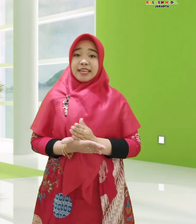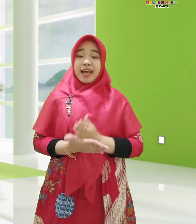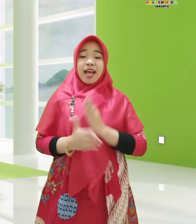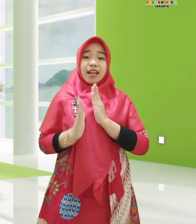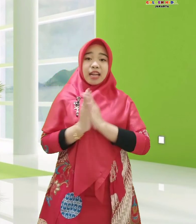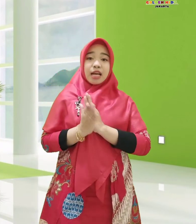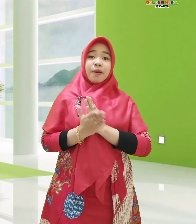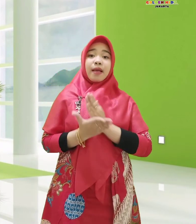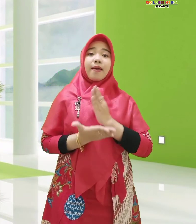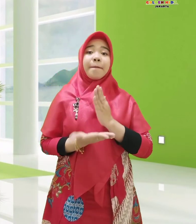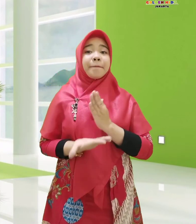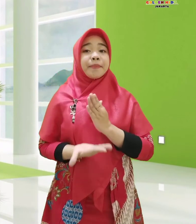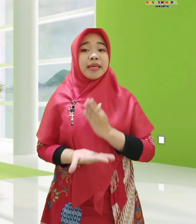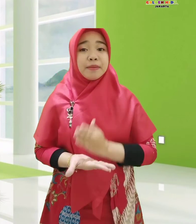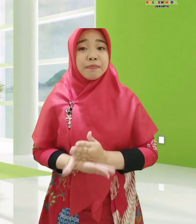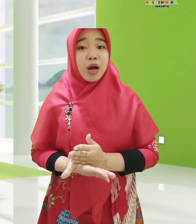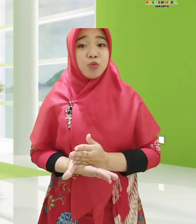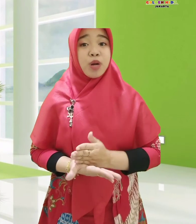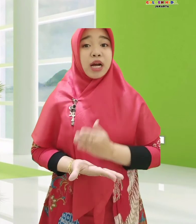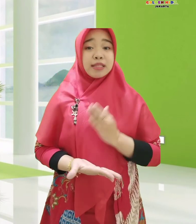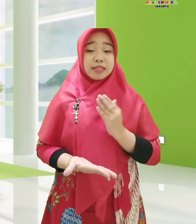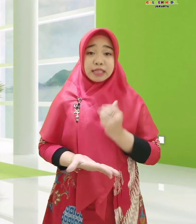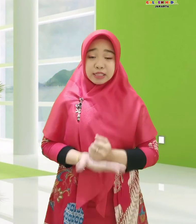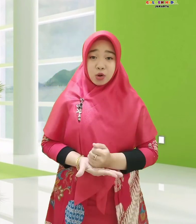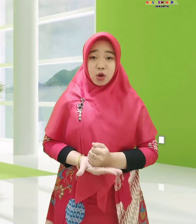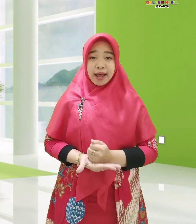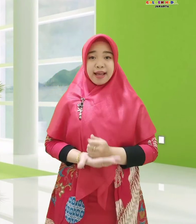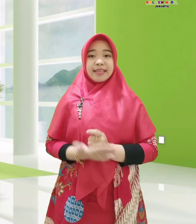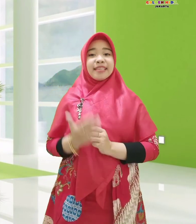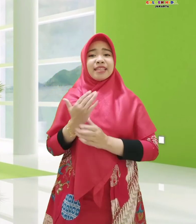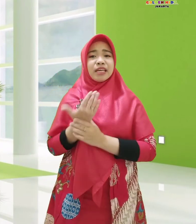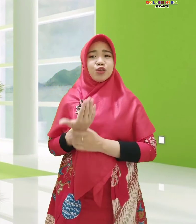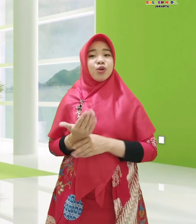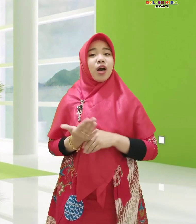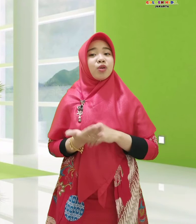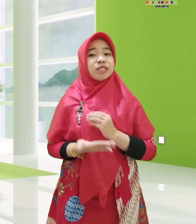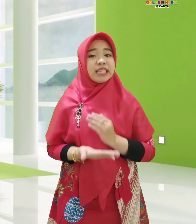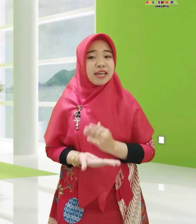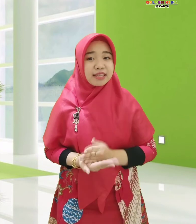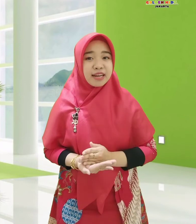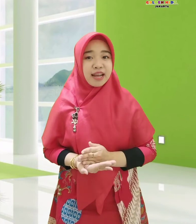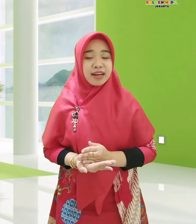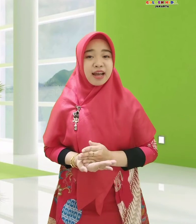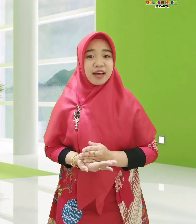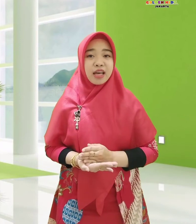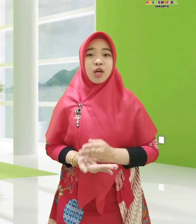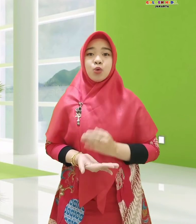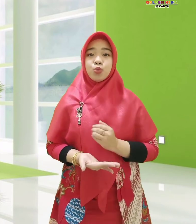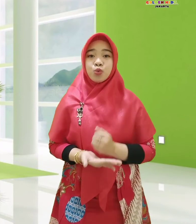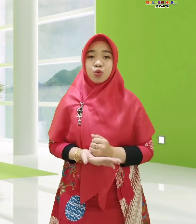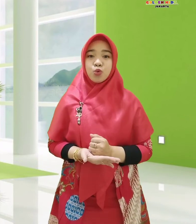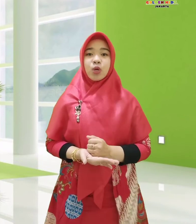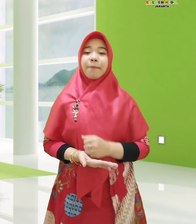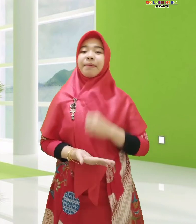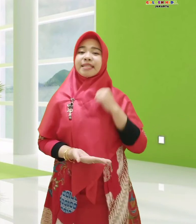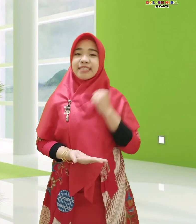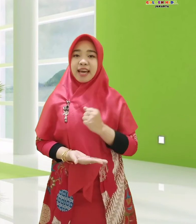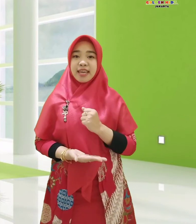Jika anak mau berangkat ke sekolah, kita juga harus ingatkan anak untuk percaya